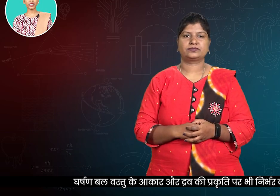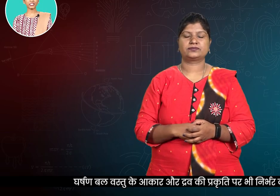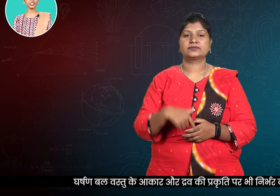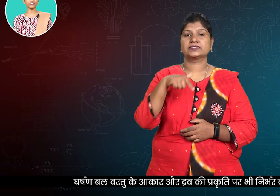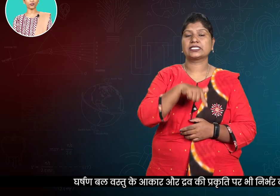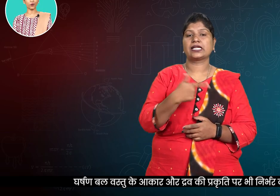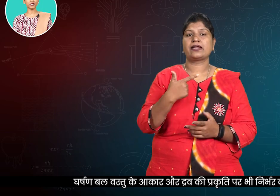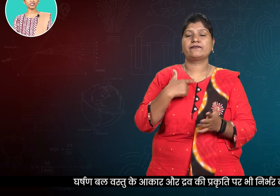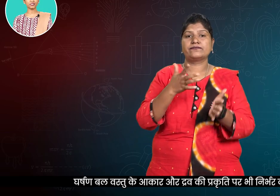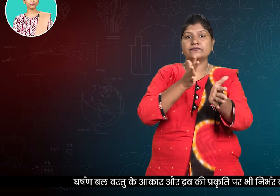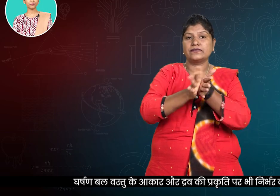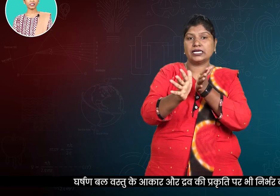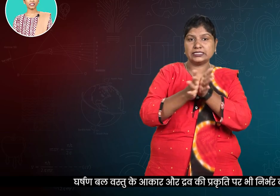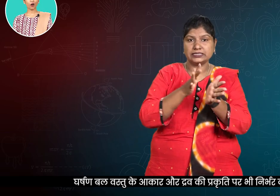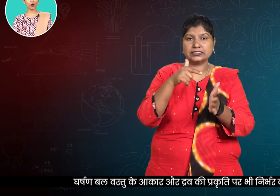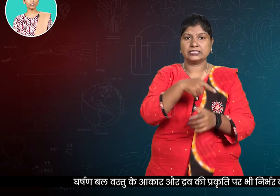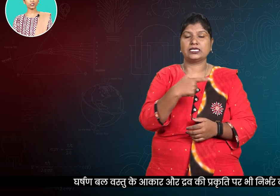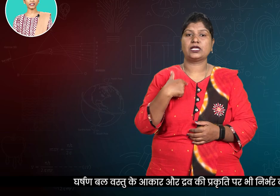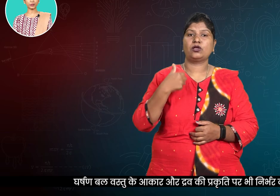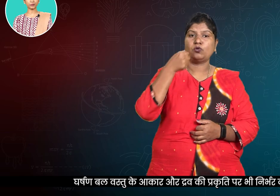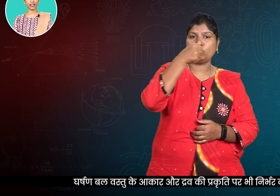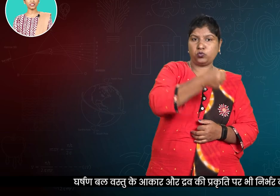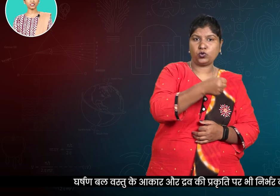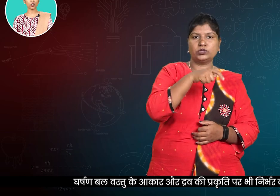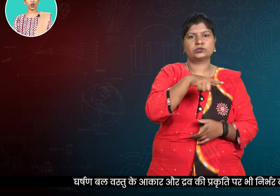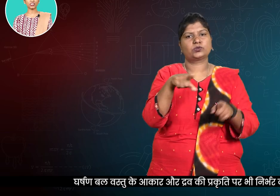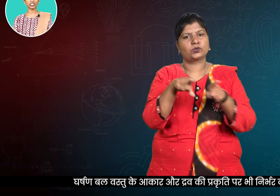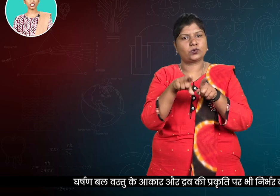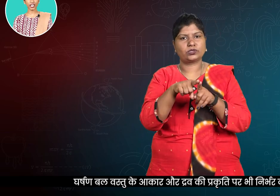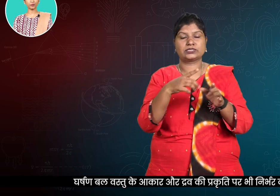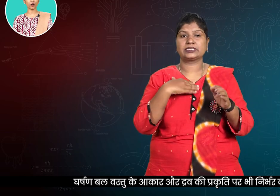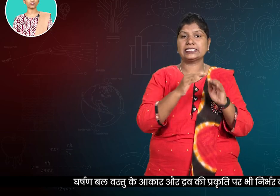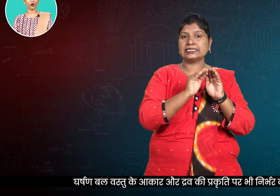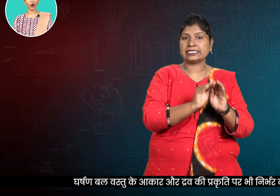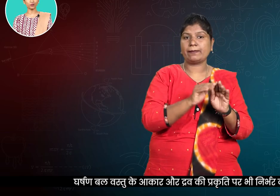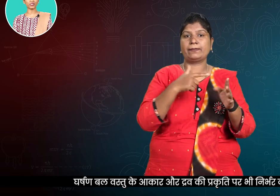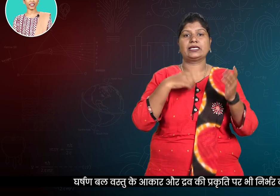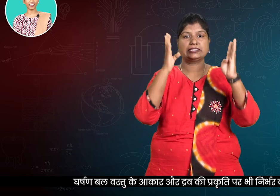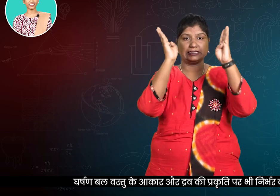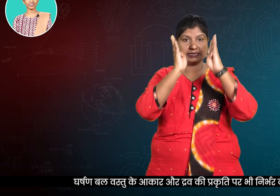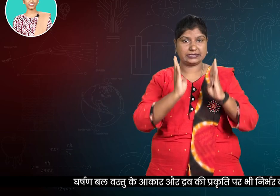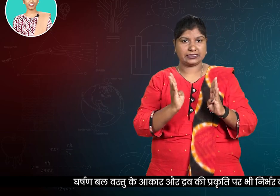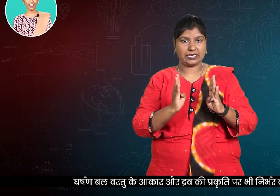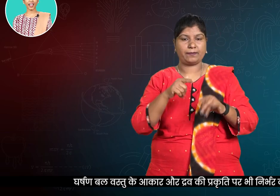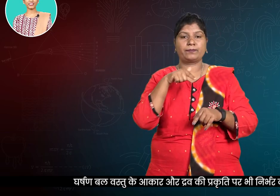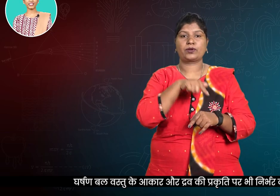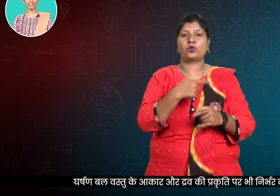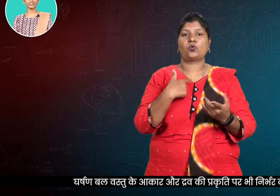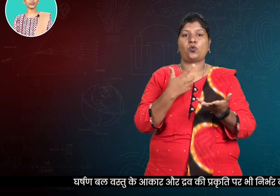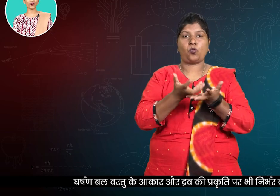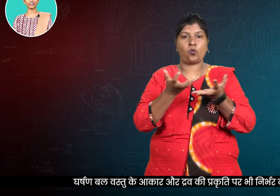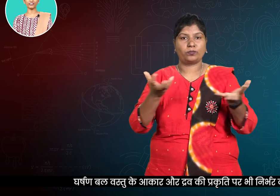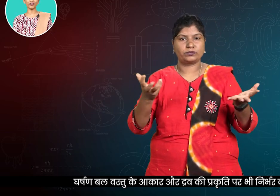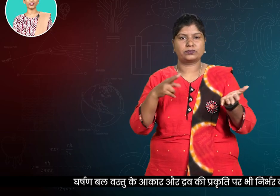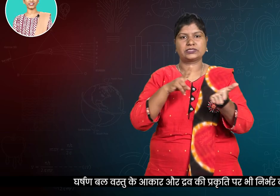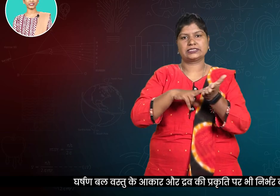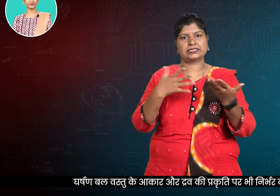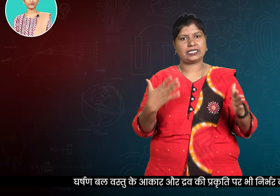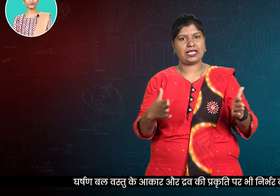घर्षन बल वस्तू के आकार और द्रव की प्रकृति पर भी निर्भर करता है